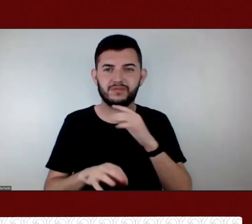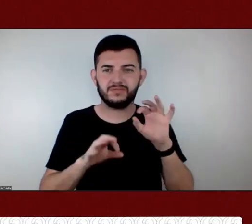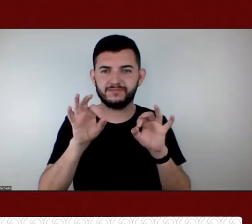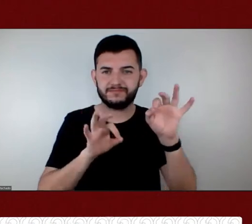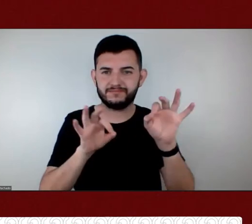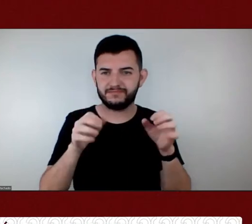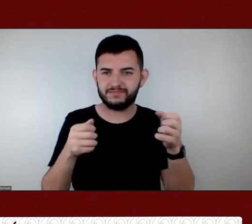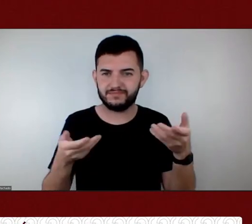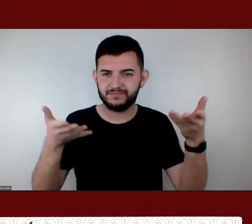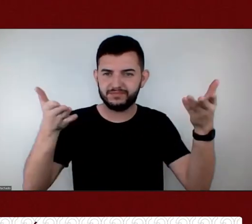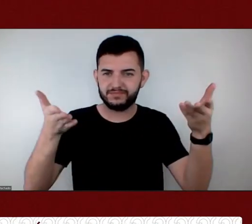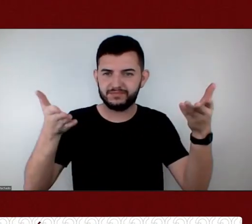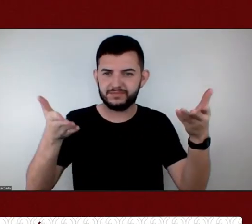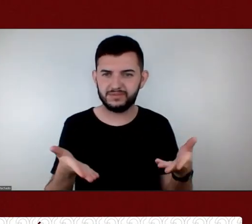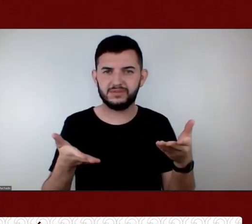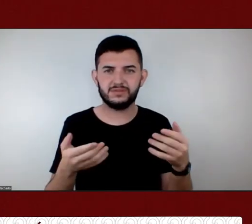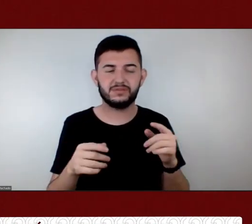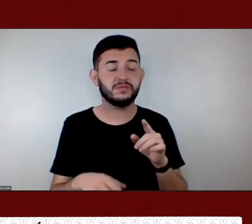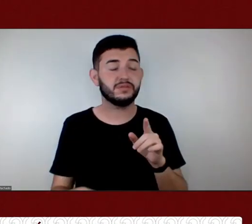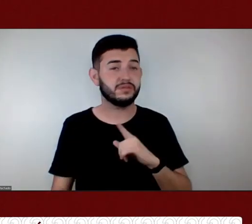100 anos